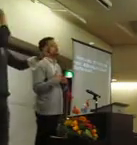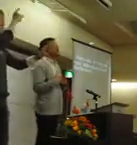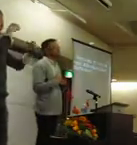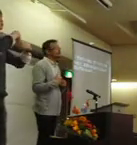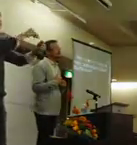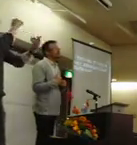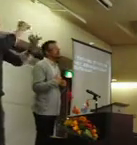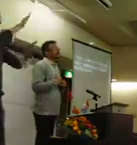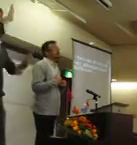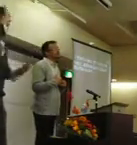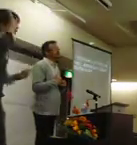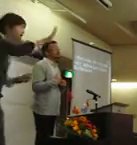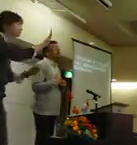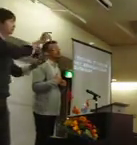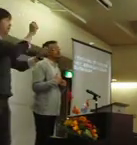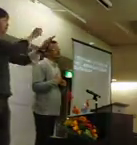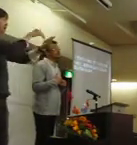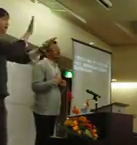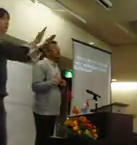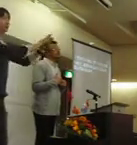ること。